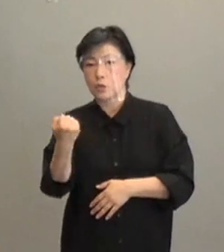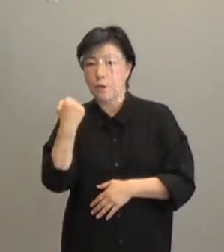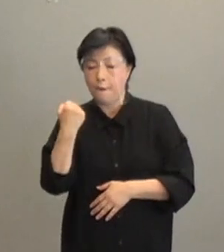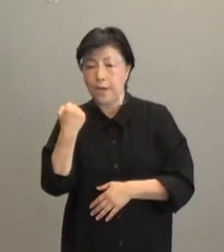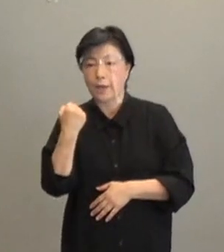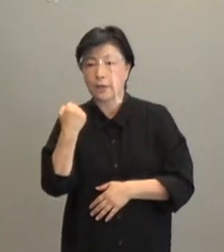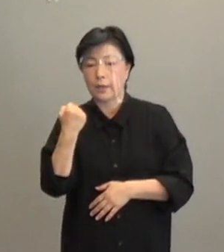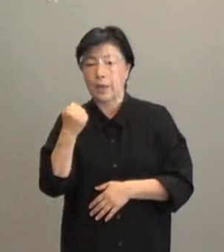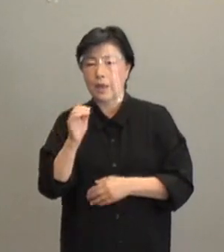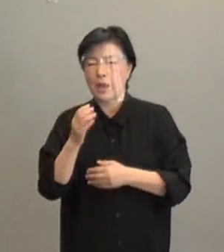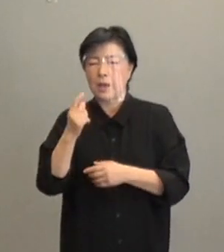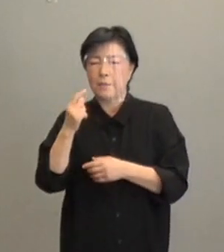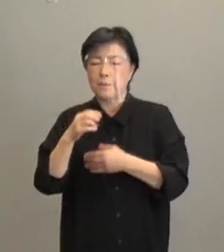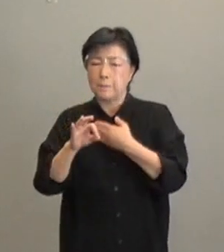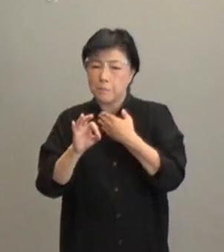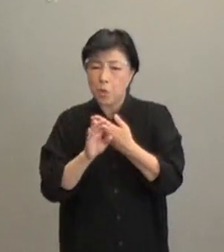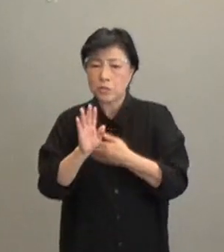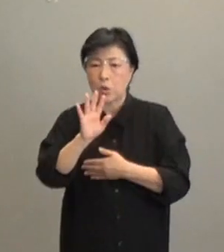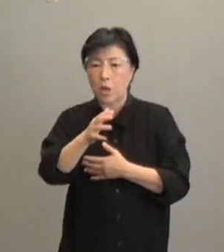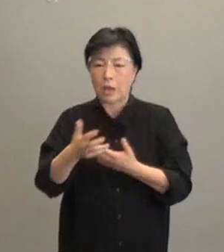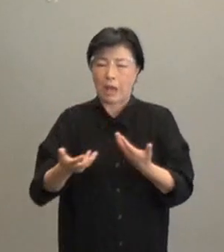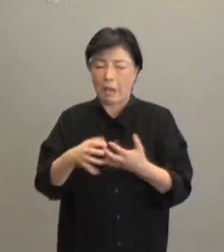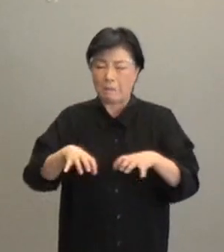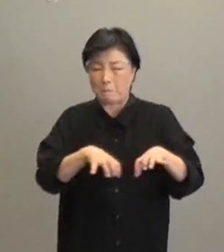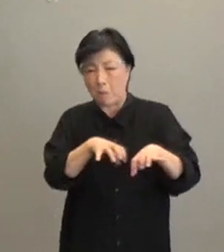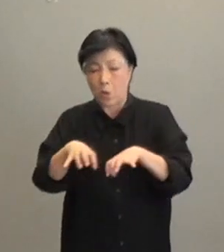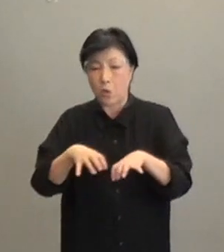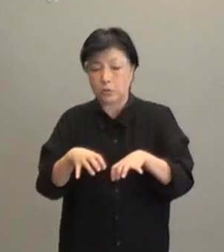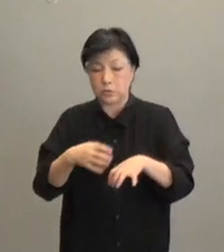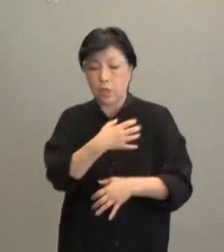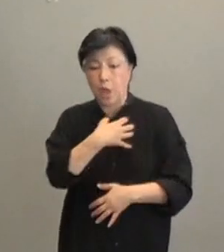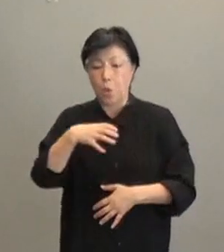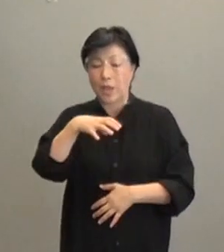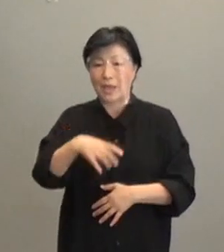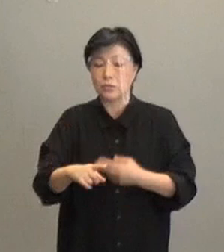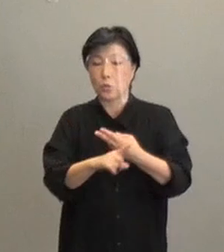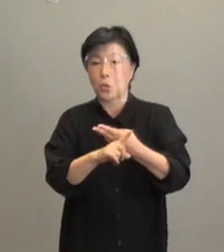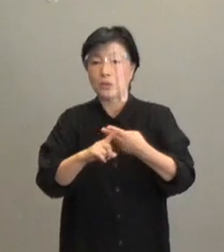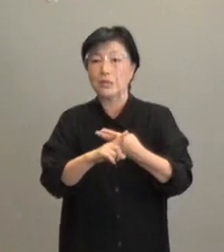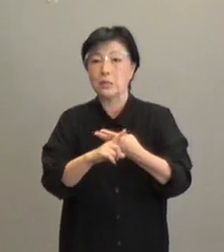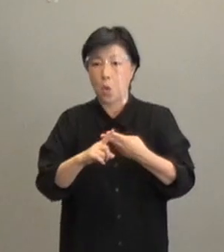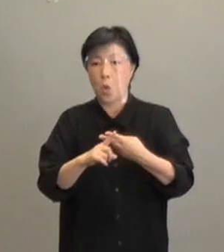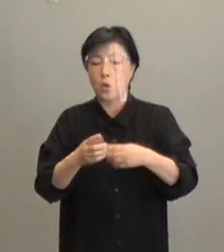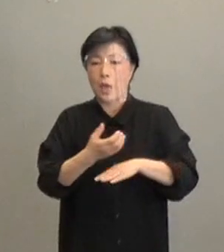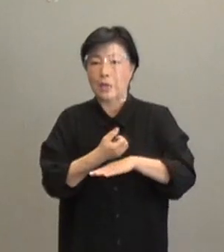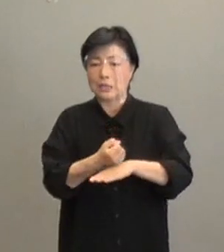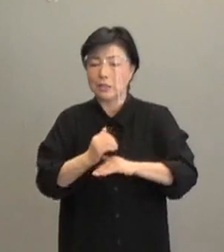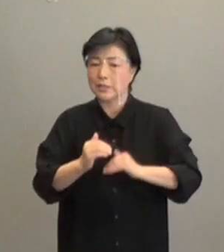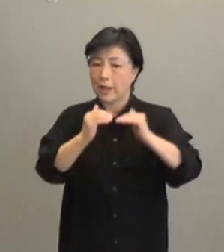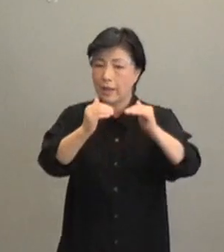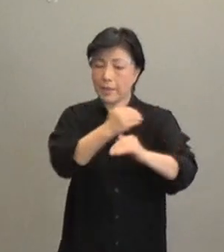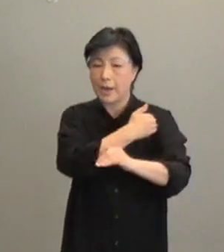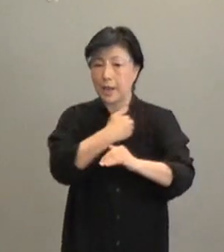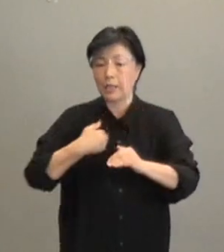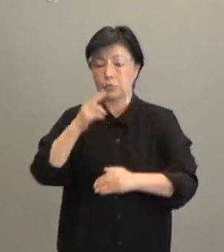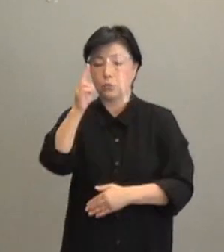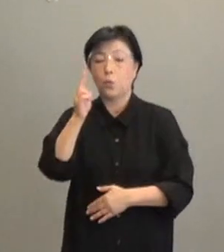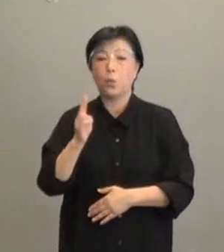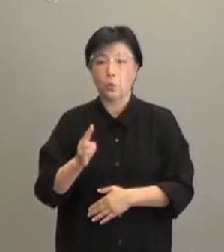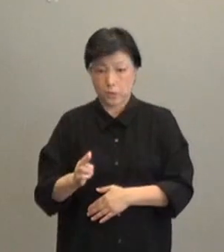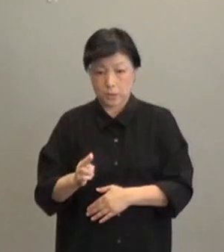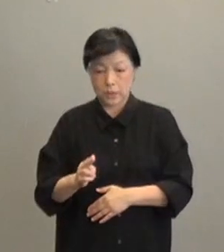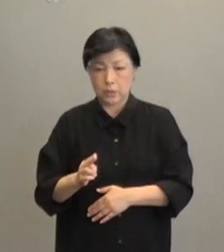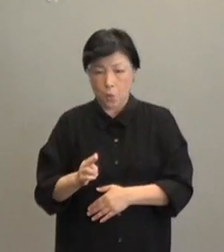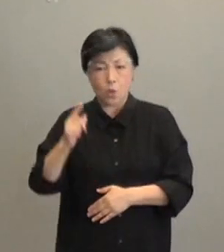務が逼迫した際もですね、できるかぎり保健所機能を維持高められるように、今その期